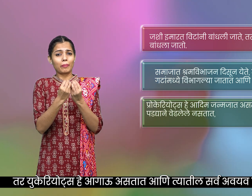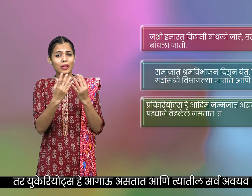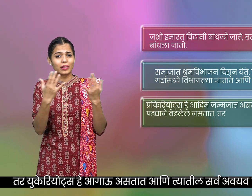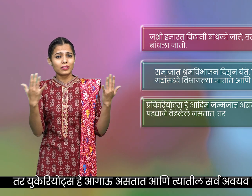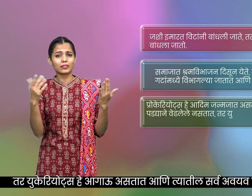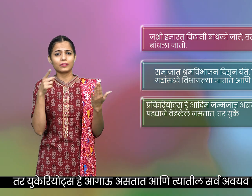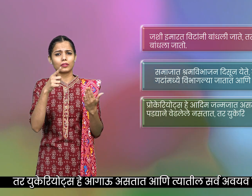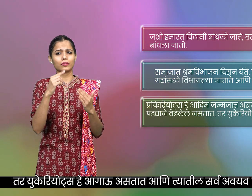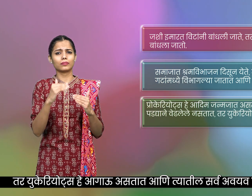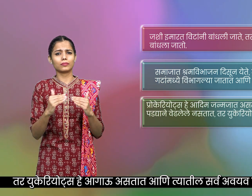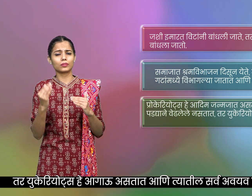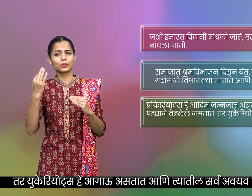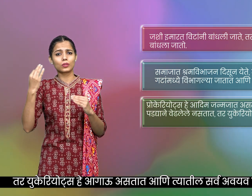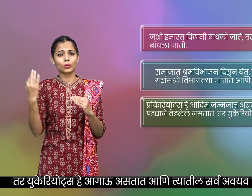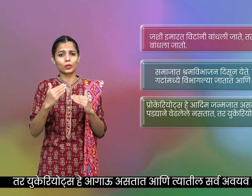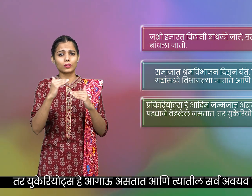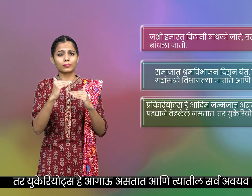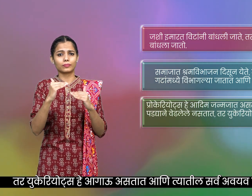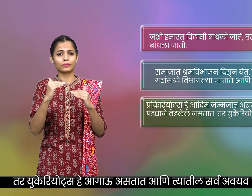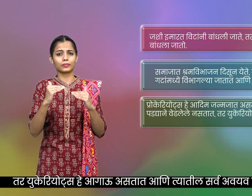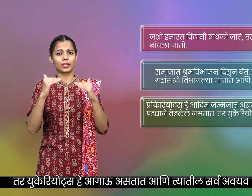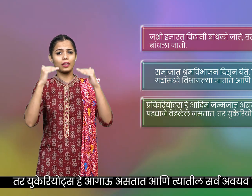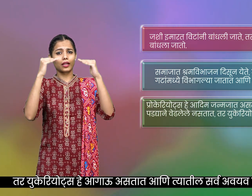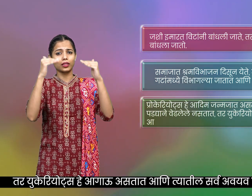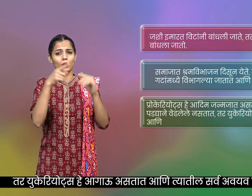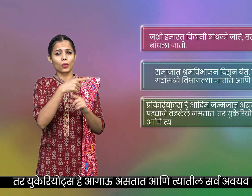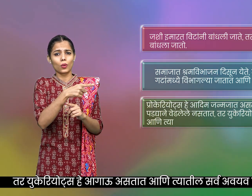युकॅरियोट्स हे आगाऊ असतात आणि त्यातील सर्व अवयव पडद्याने